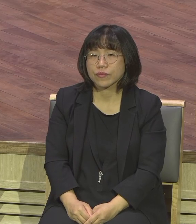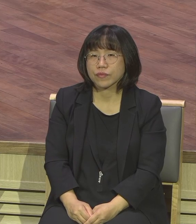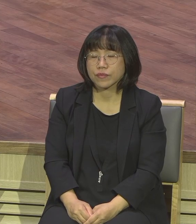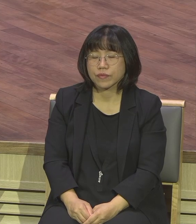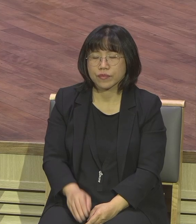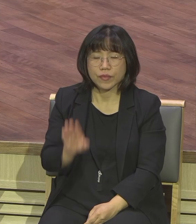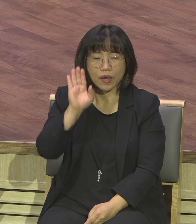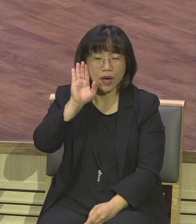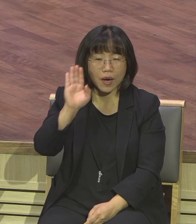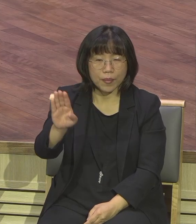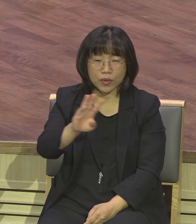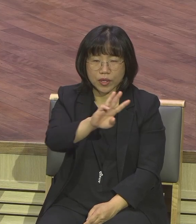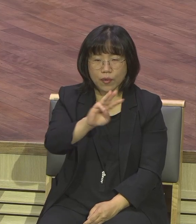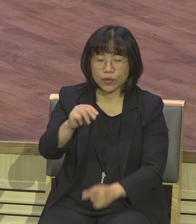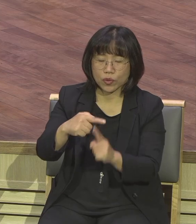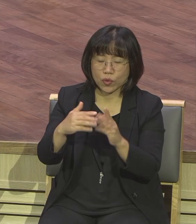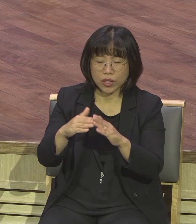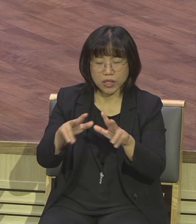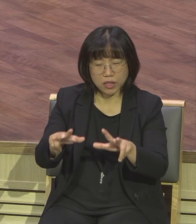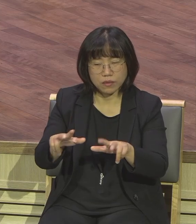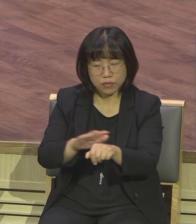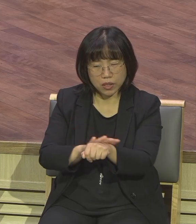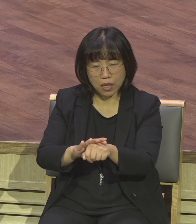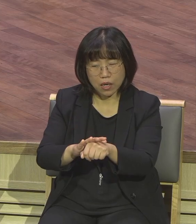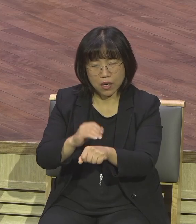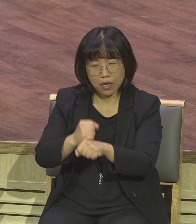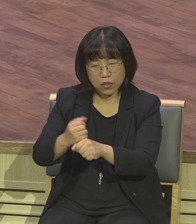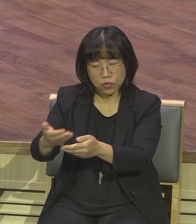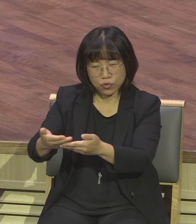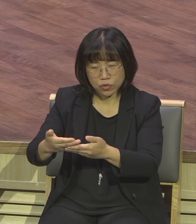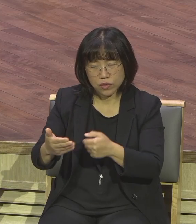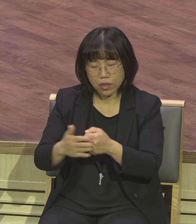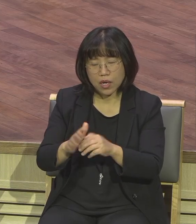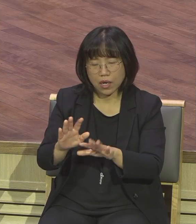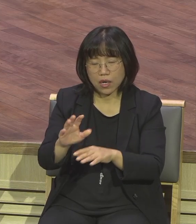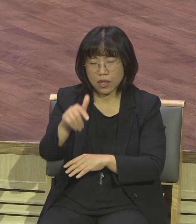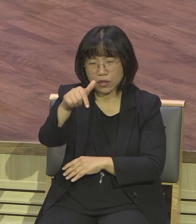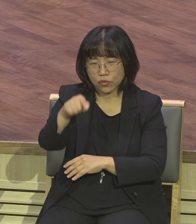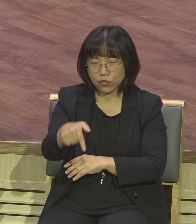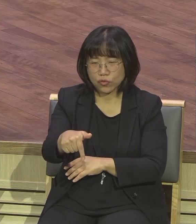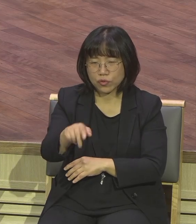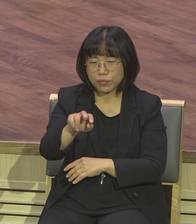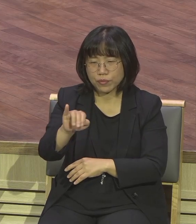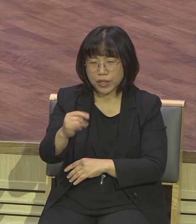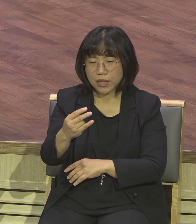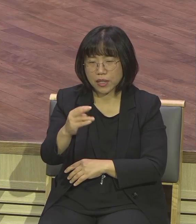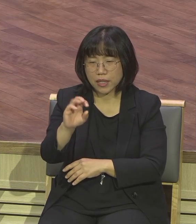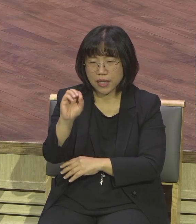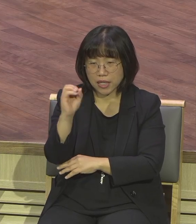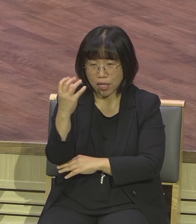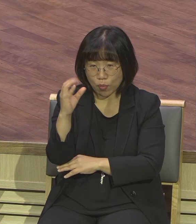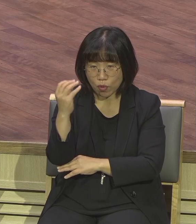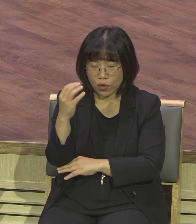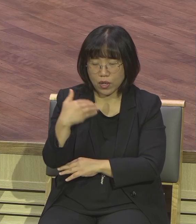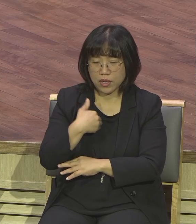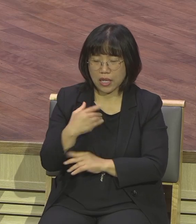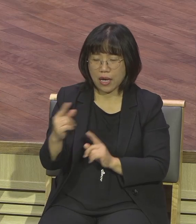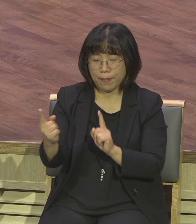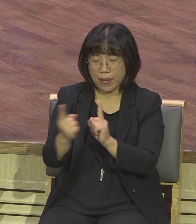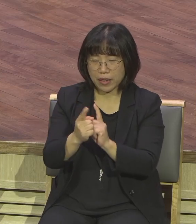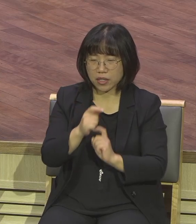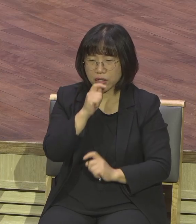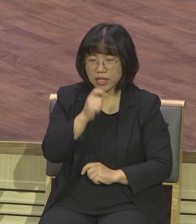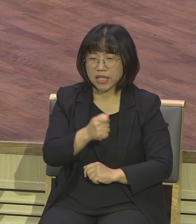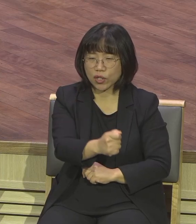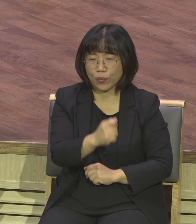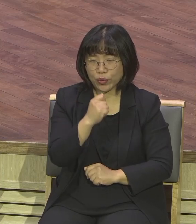구체적으로 지금 이렇게 하고 있으니까 그걸 어떻게 알고 국민일보에서 와서 부장 차장이 와서 제가 만나줬죠. 만나서 다 이렇게